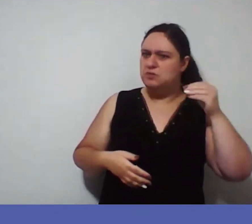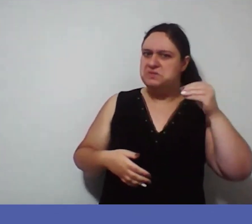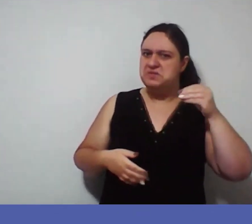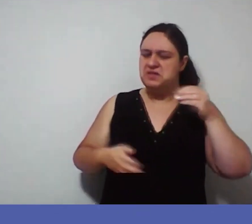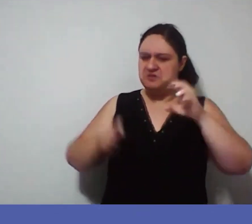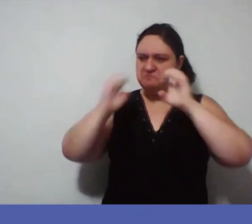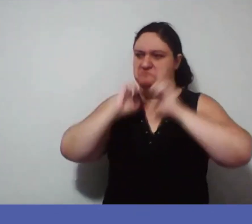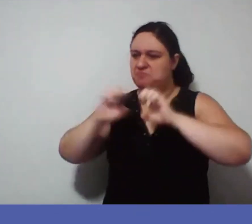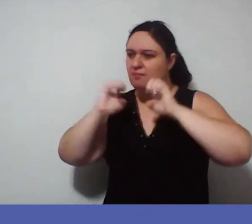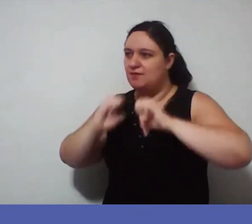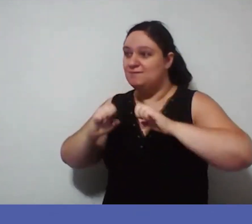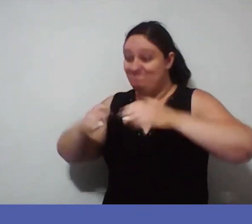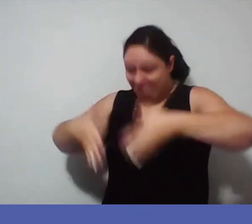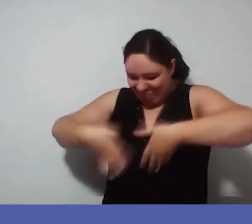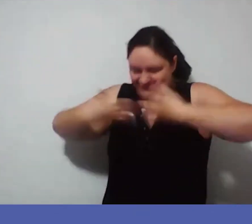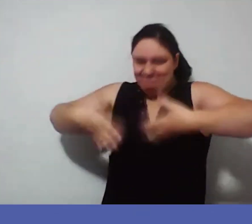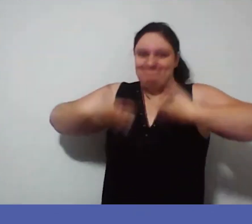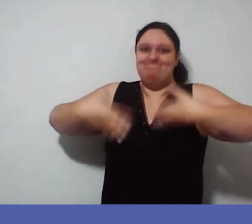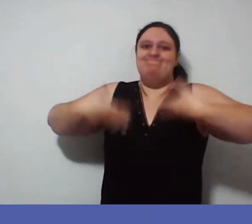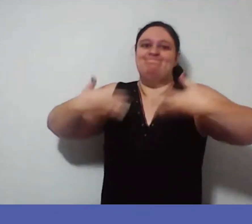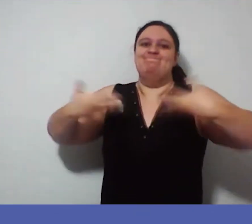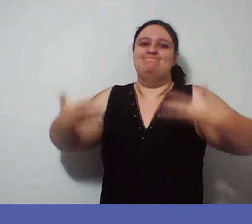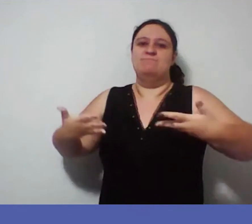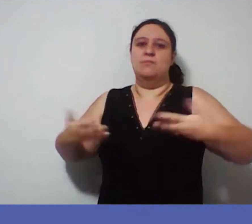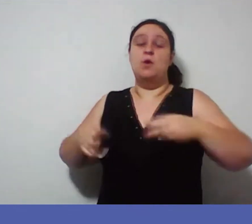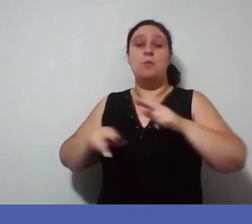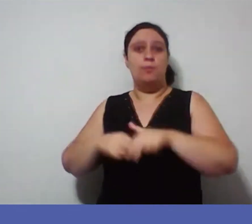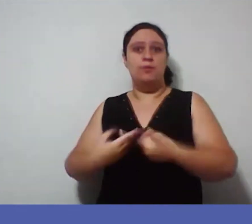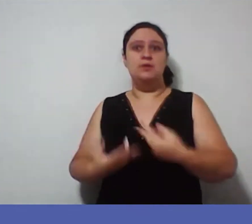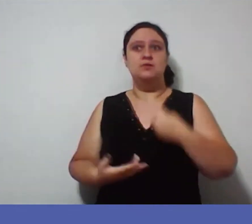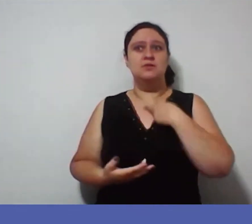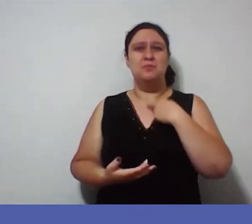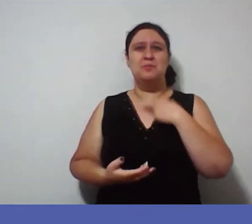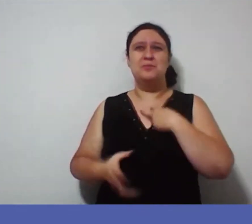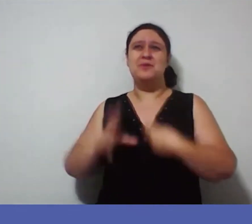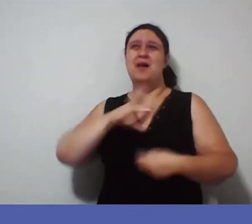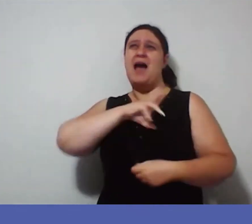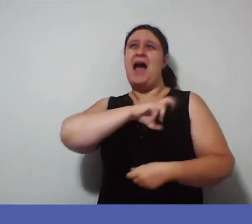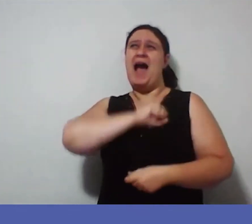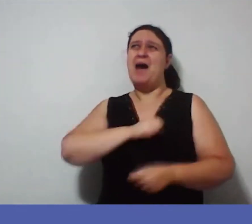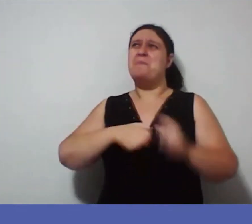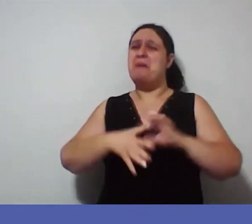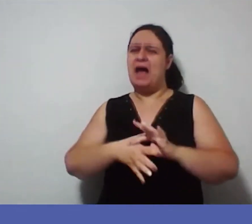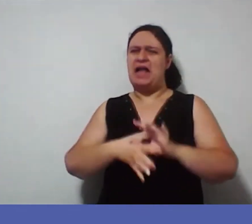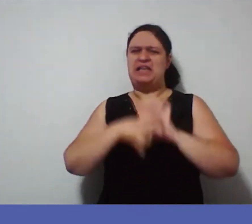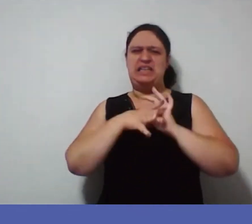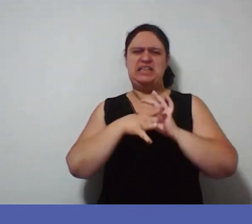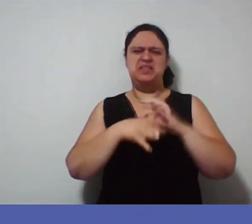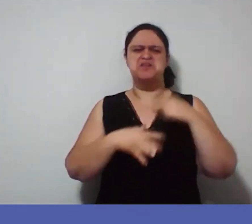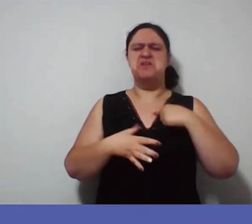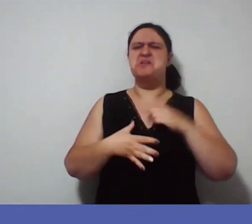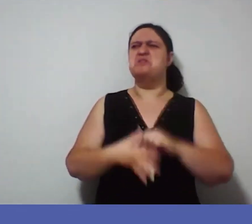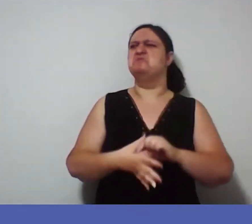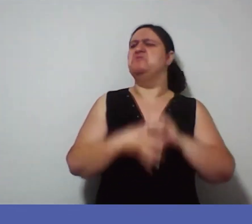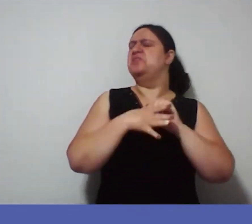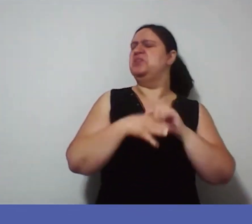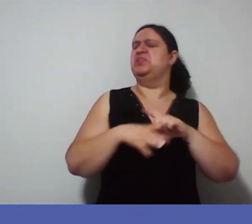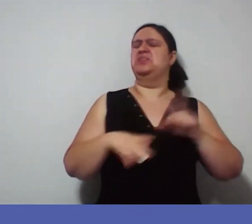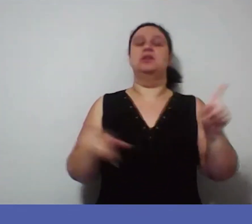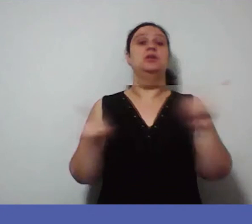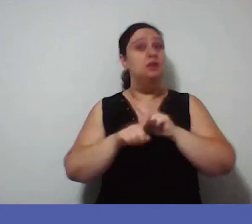Por isso, irmãos, não vamos amar a nossa posição de líder. Eu sou isso, eu sou aquilo. Irmãos, essa